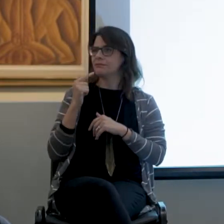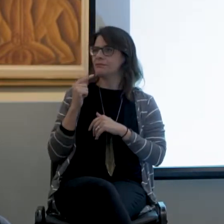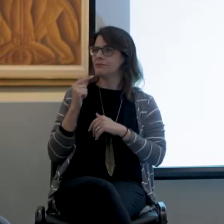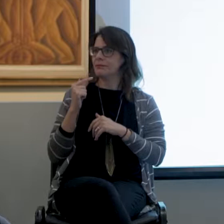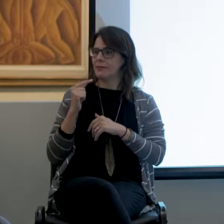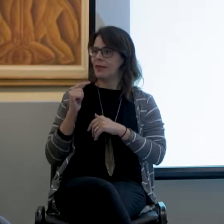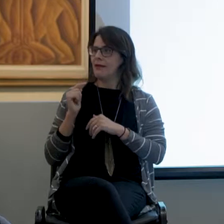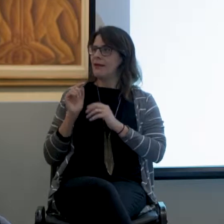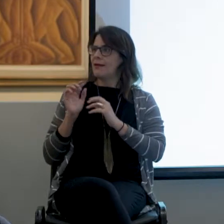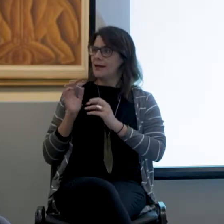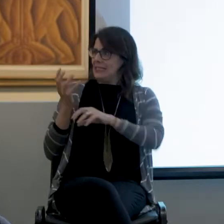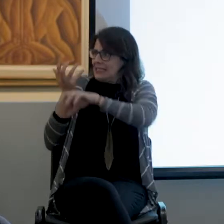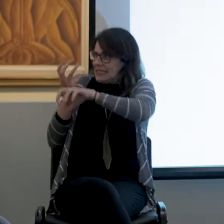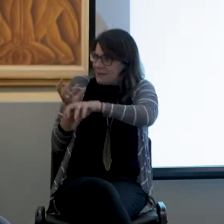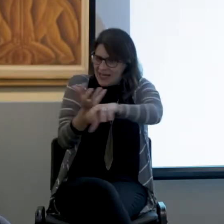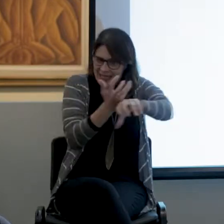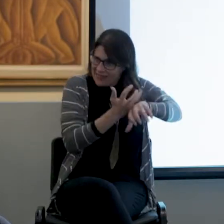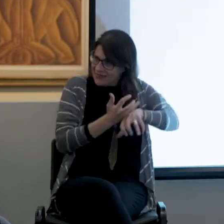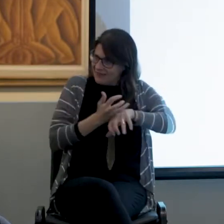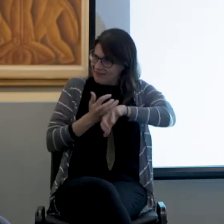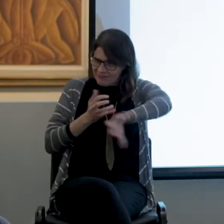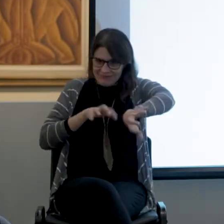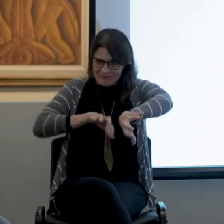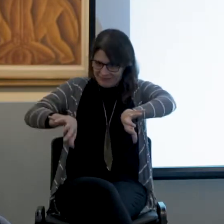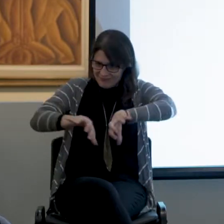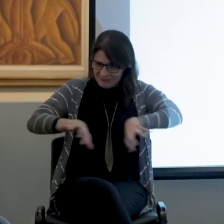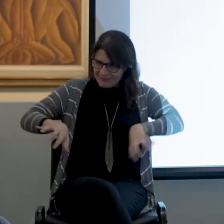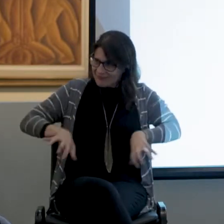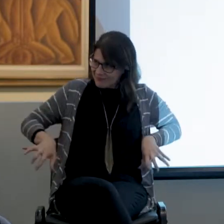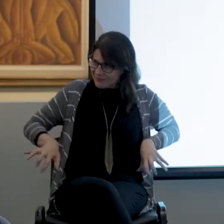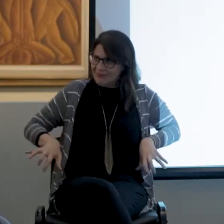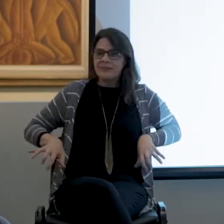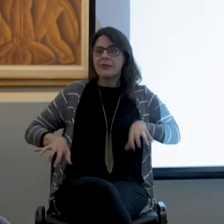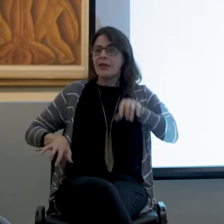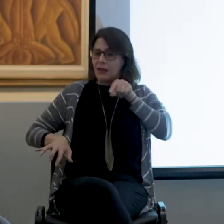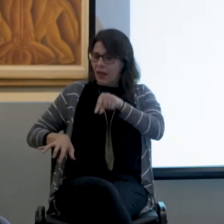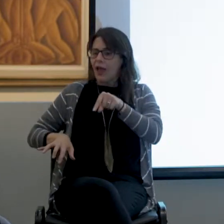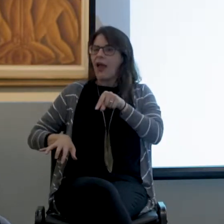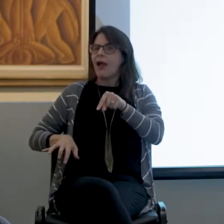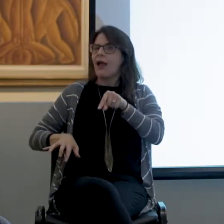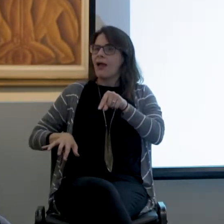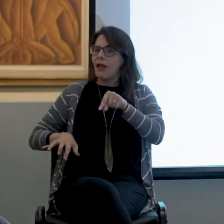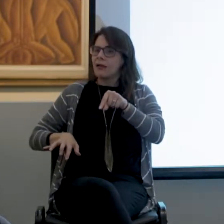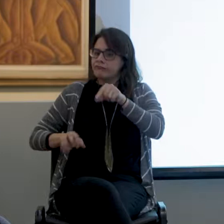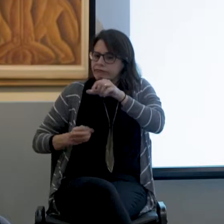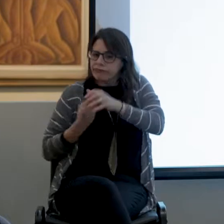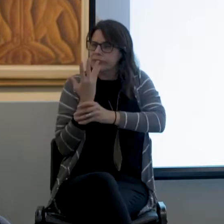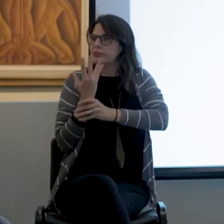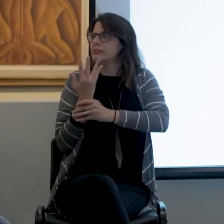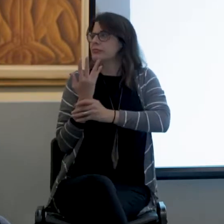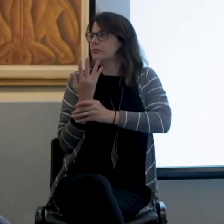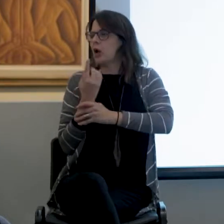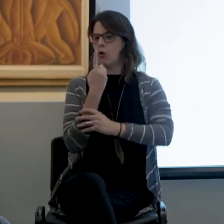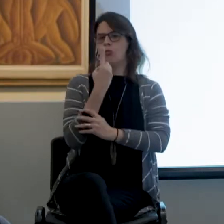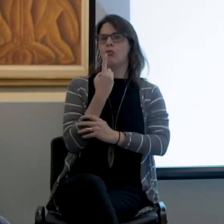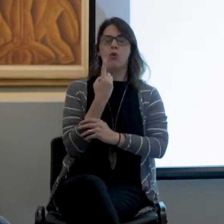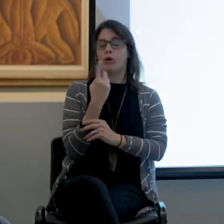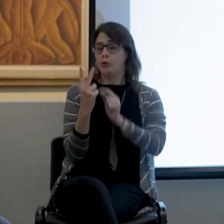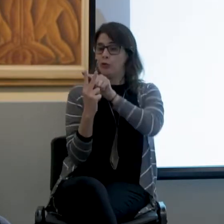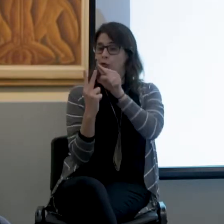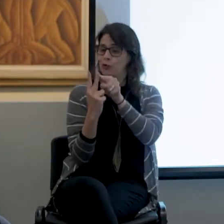autonomia, de especializações e tal, que surgem duas coisas muito importantes, com as quais o modernismo